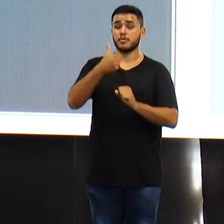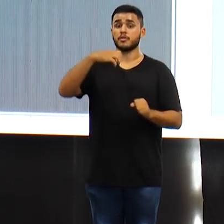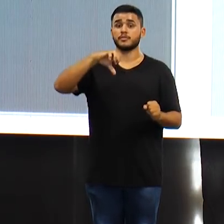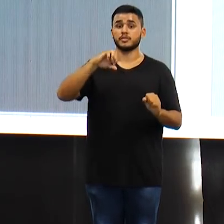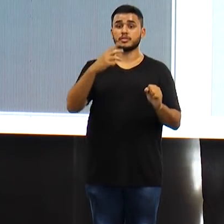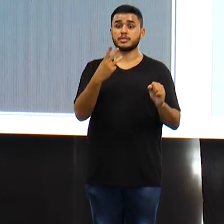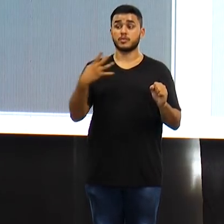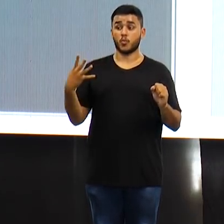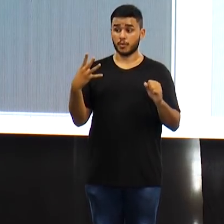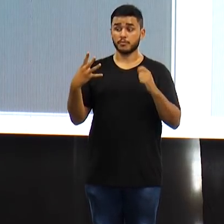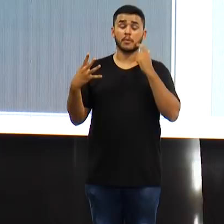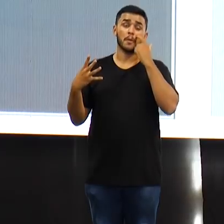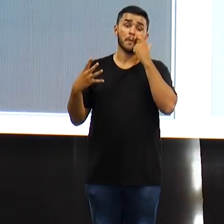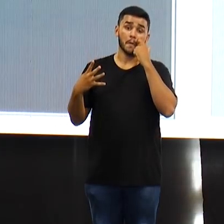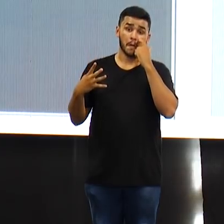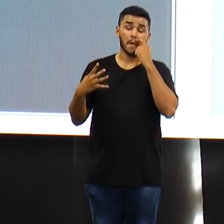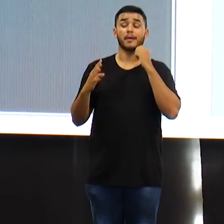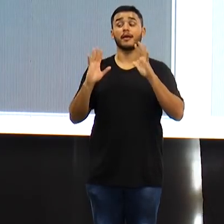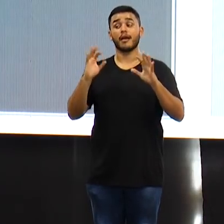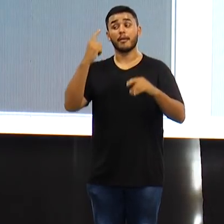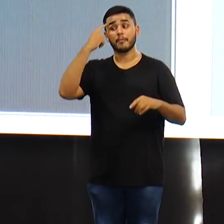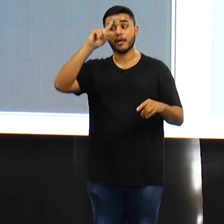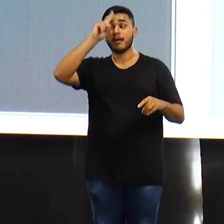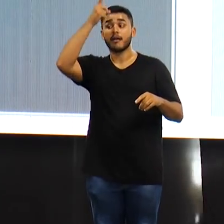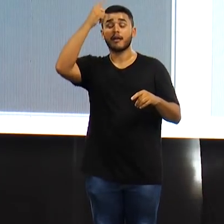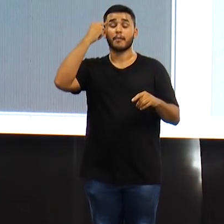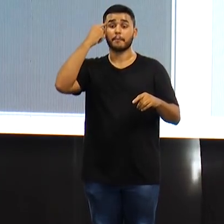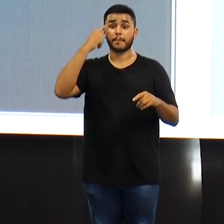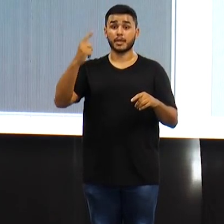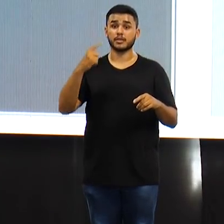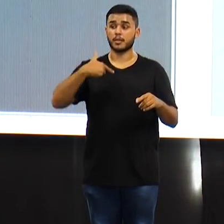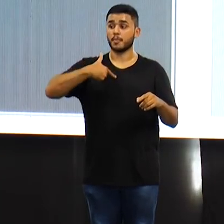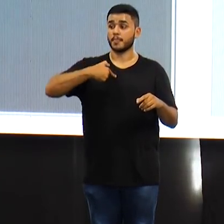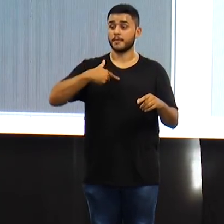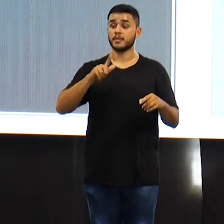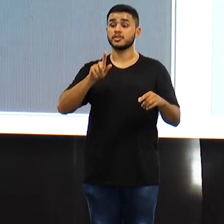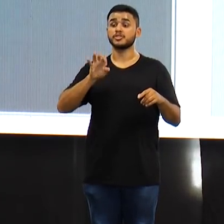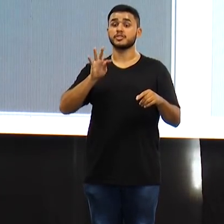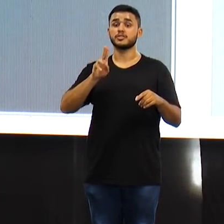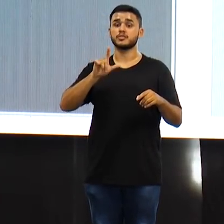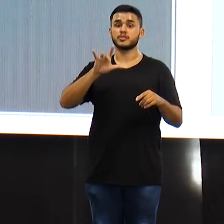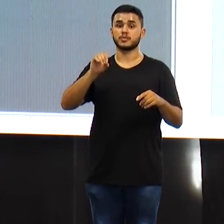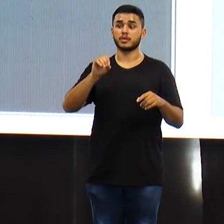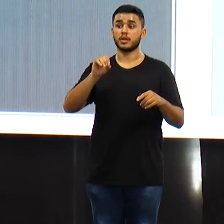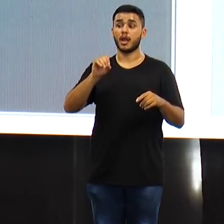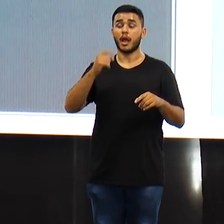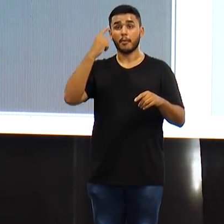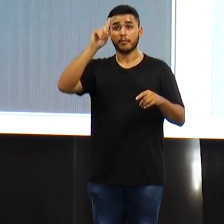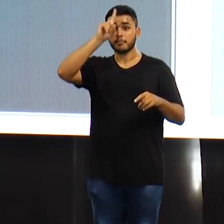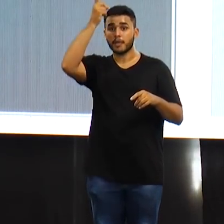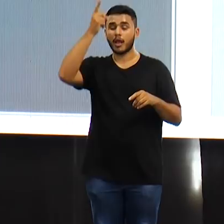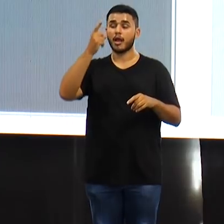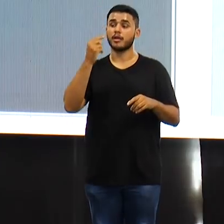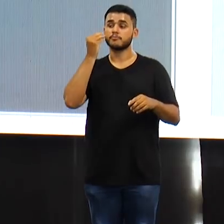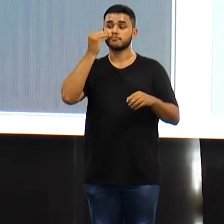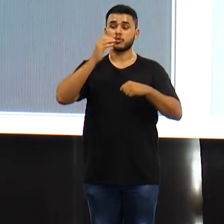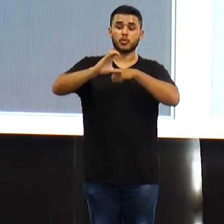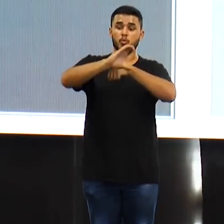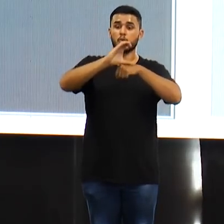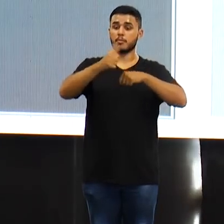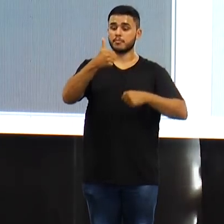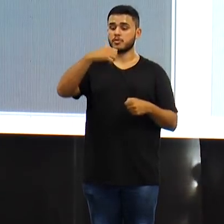34. Vargas vai construir uma segunda Constituição, a de 37, que é chamada